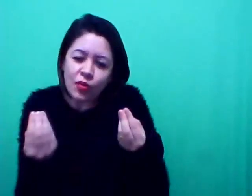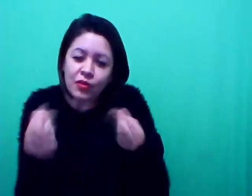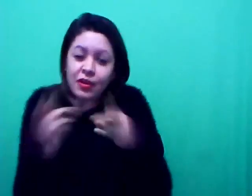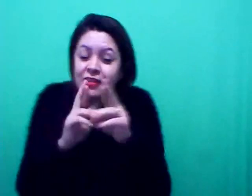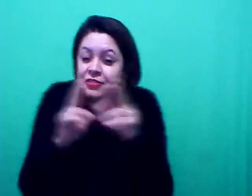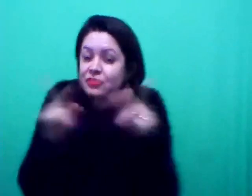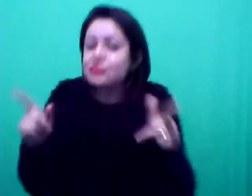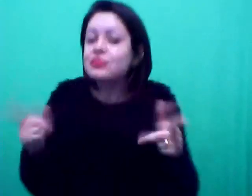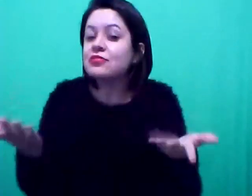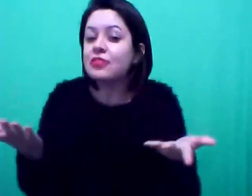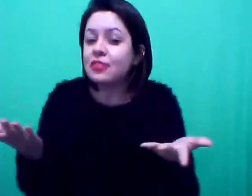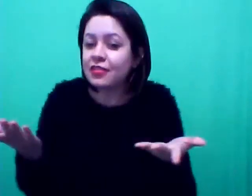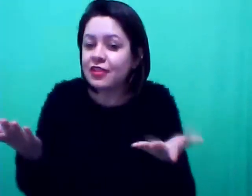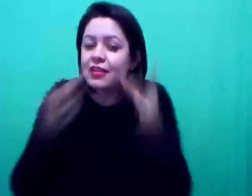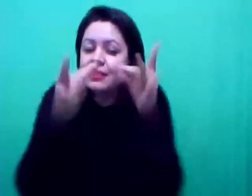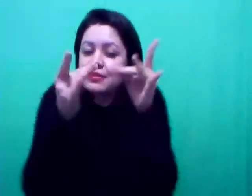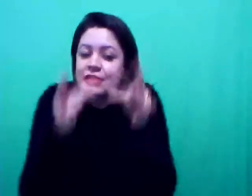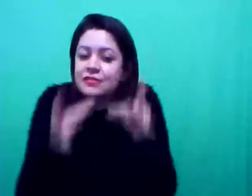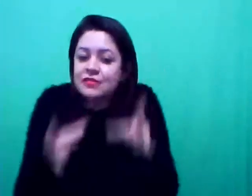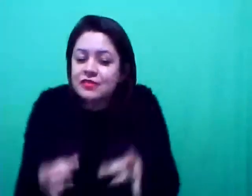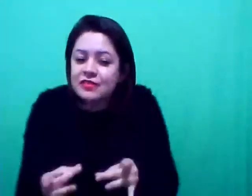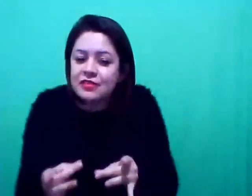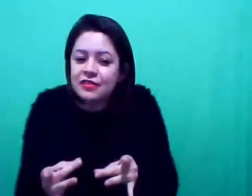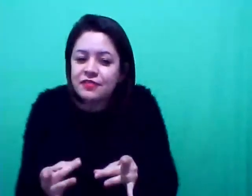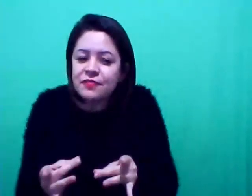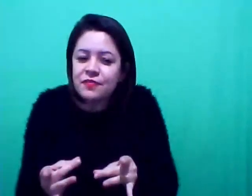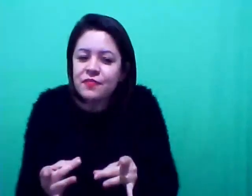a especificidade da língua? O que ela tem de diferente?